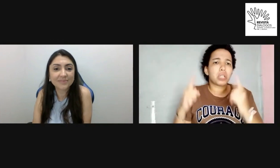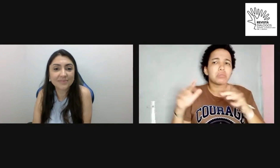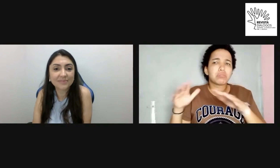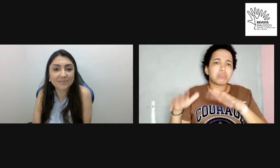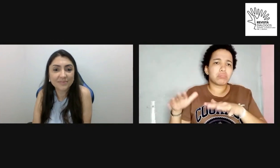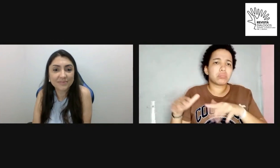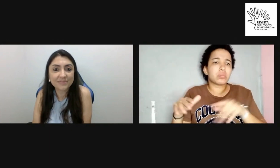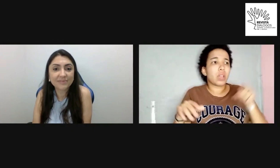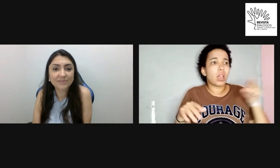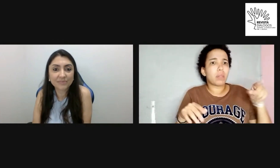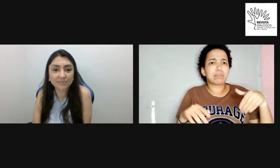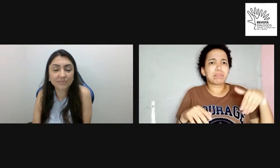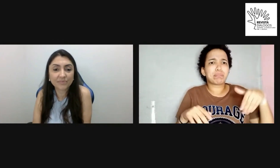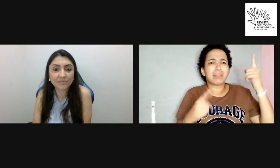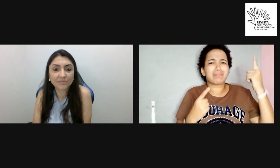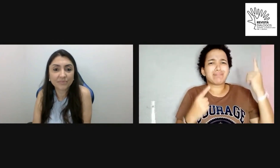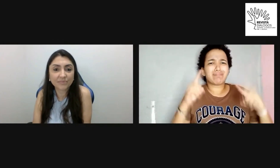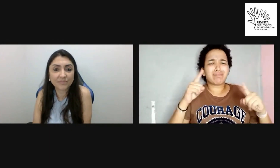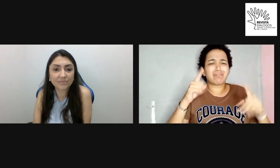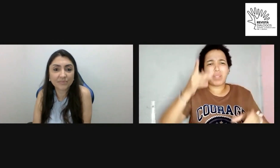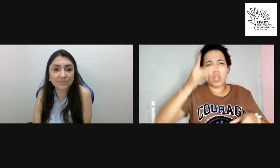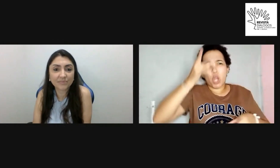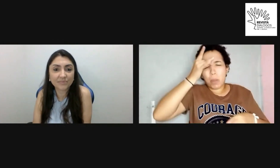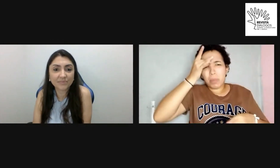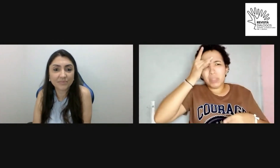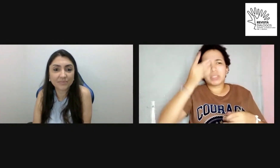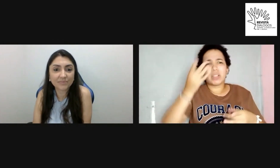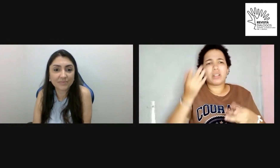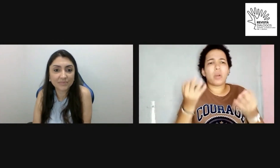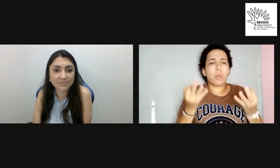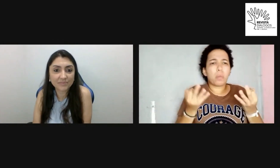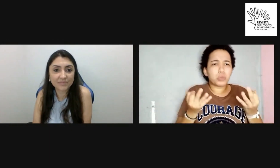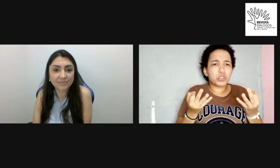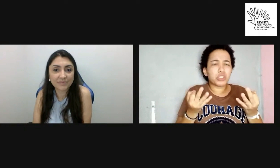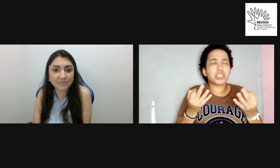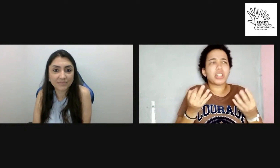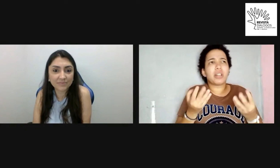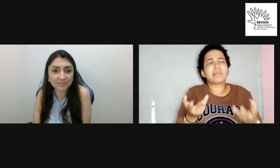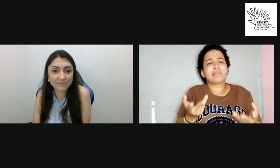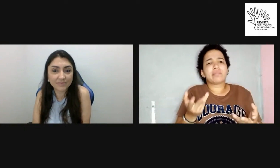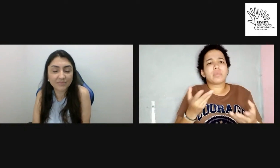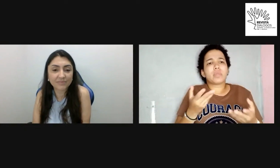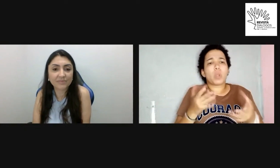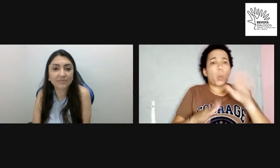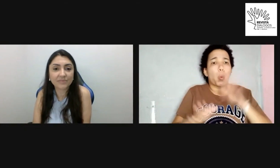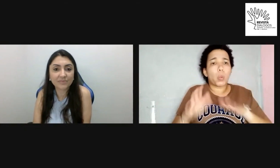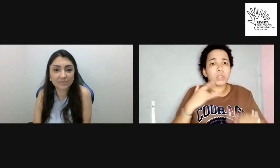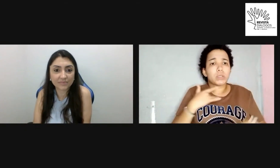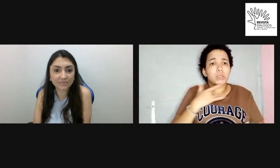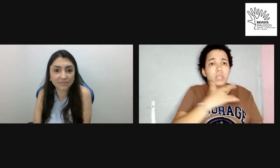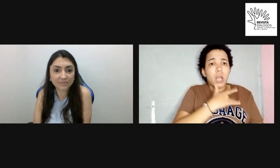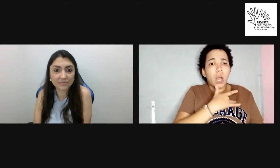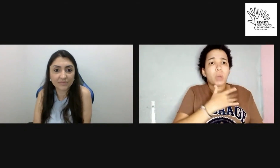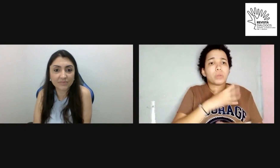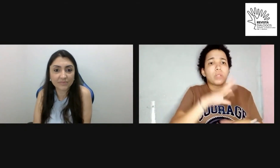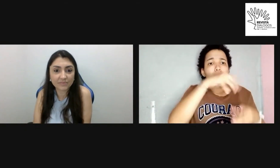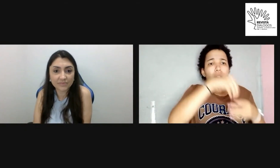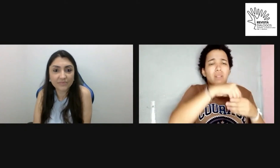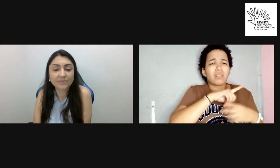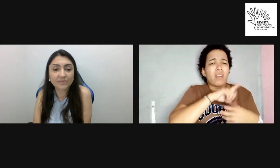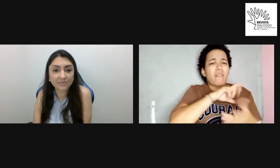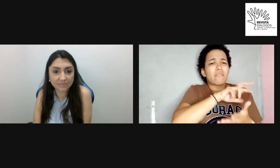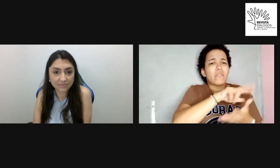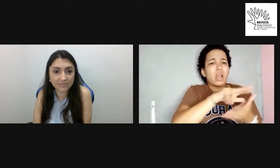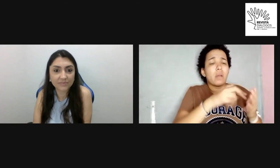O grupo de surdos usa gestos, mas ouvintes usam muito mais gestos, a incorporação, pensamento positivo, cuidado